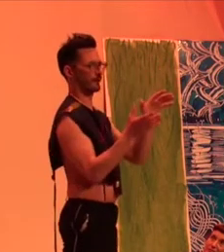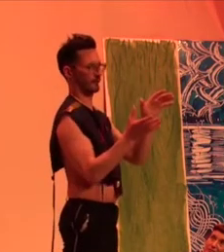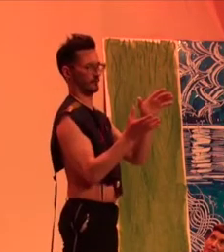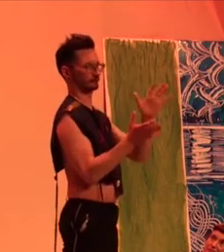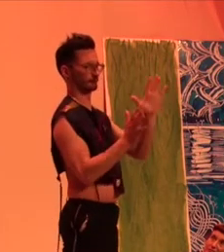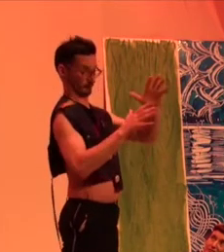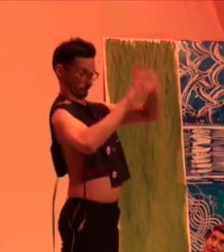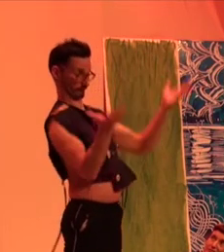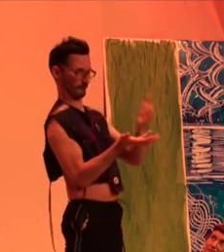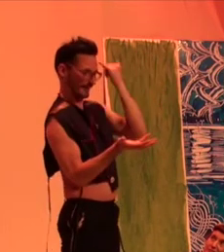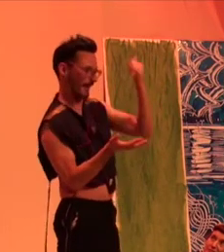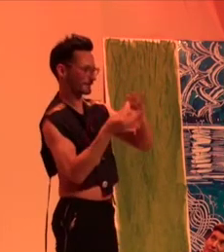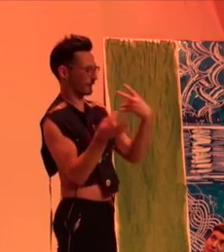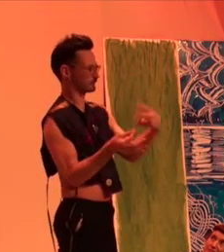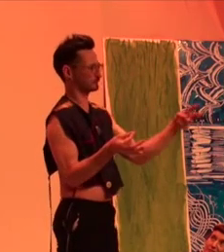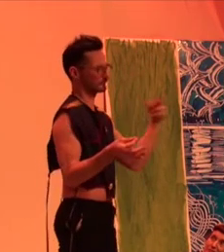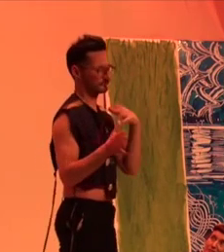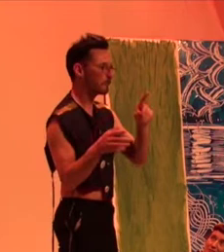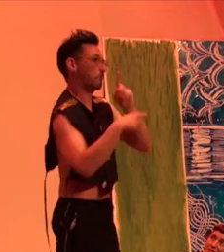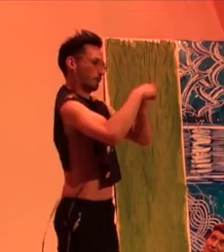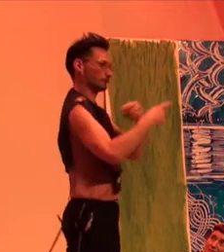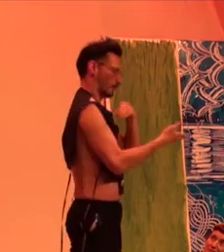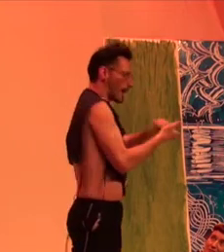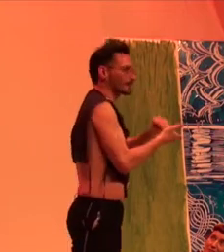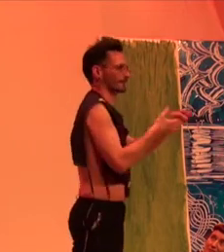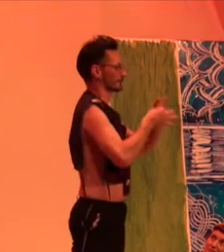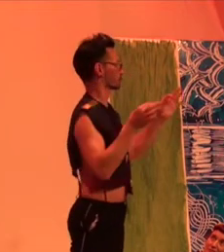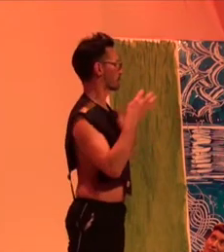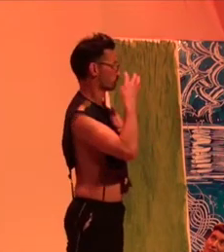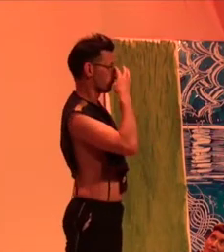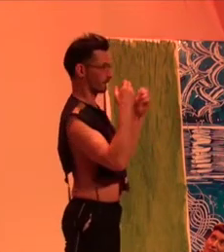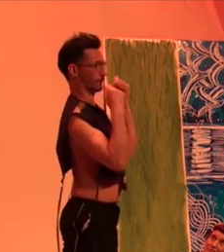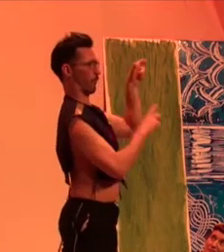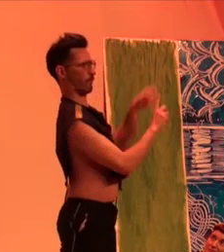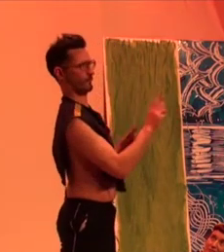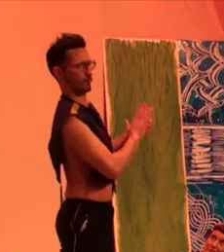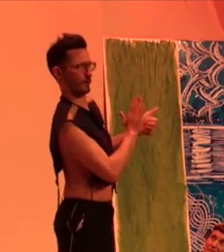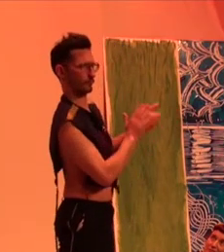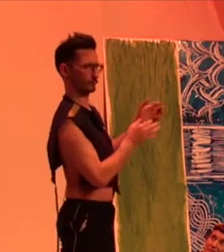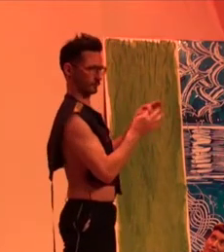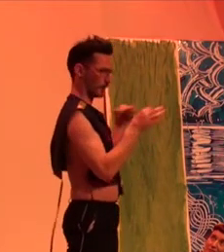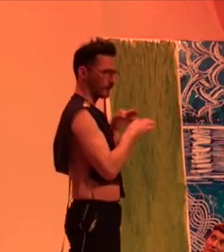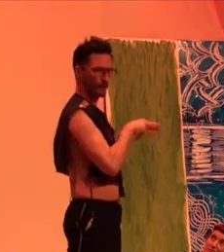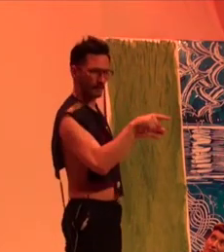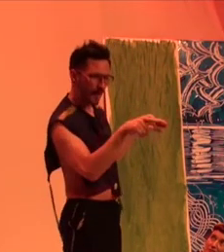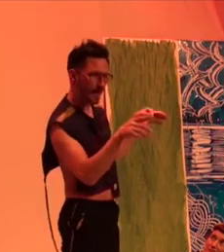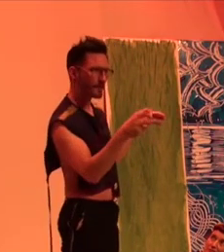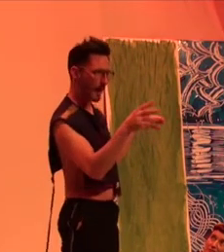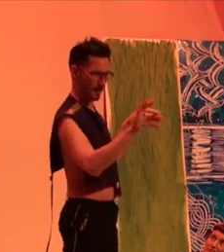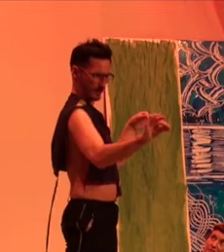Donc je me suis inspirée de tout ça, et puis j'ai beaucoup écrit moi, l'histoire de Vigo, de ce personnage.